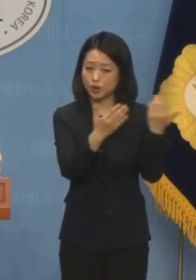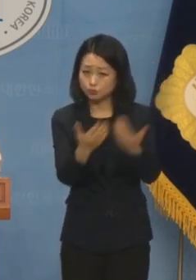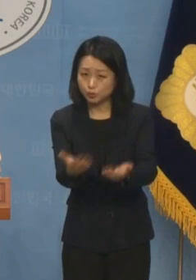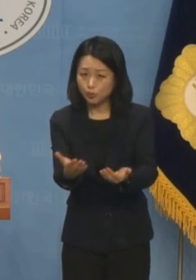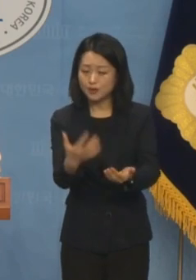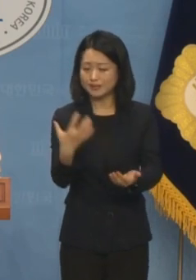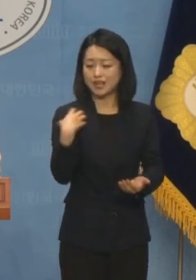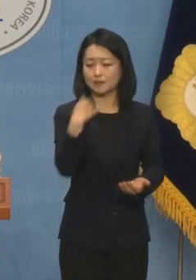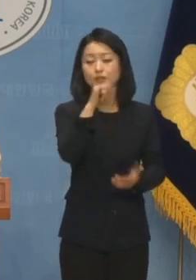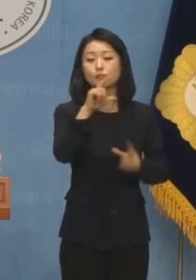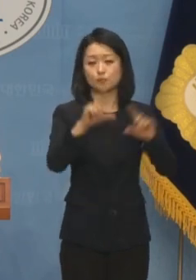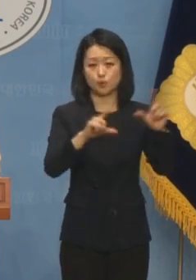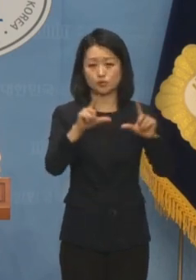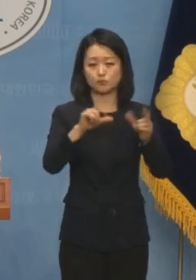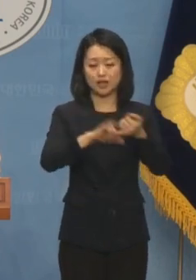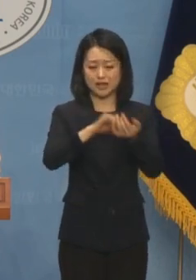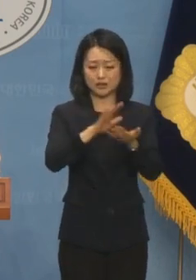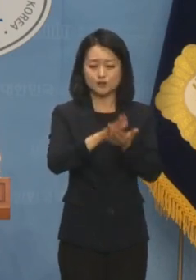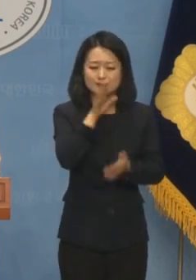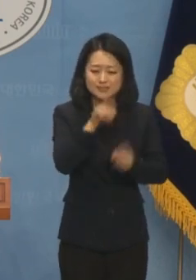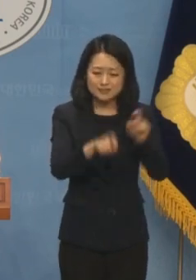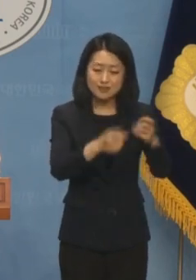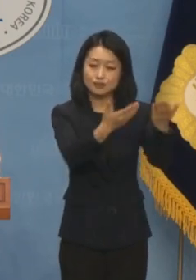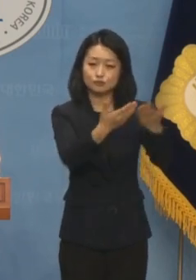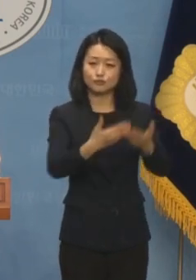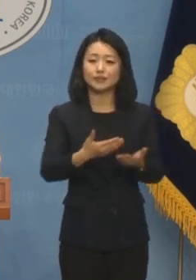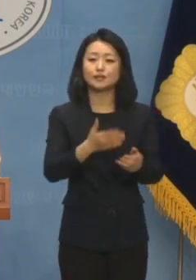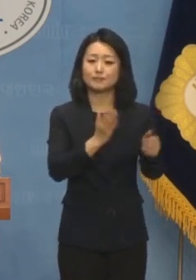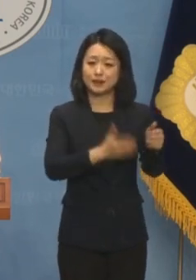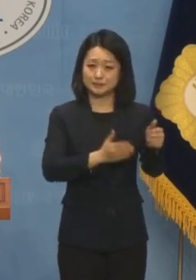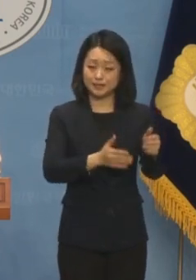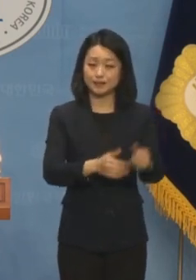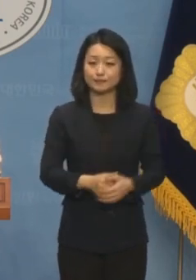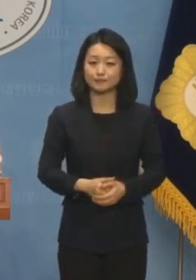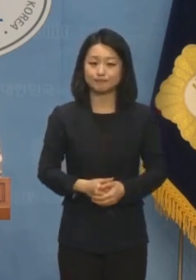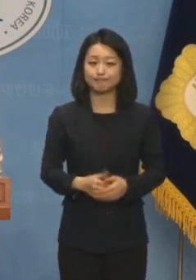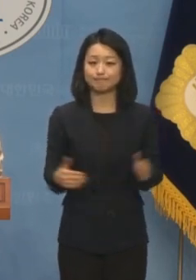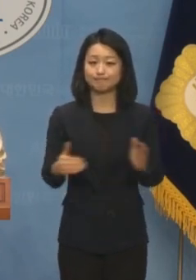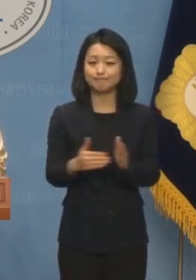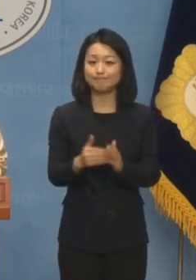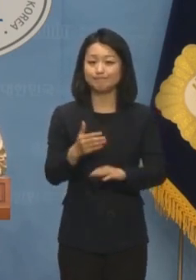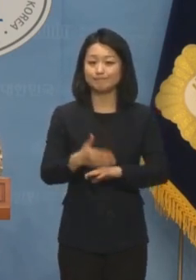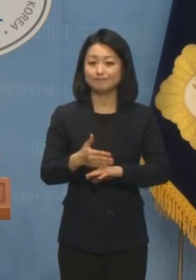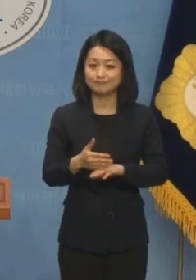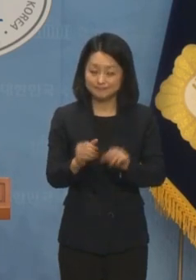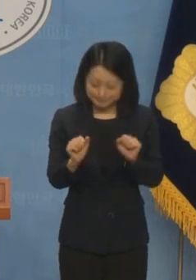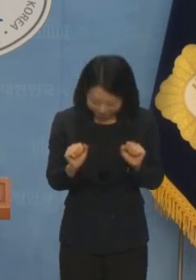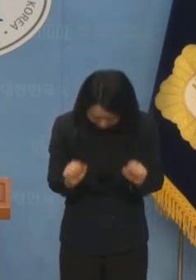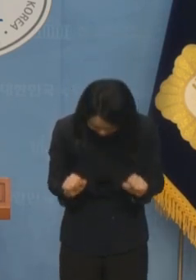있는 행동과 약속을 하길 바랍니다. 이상입니다.